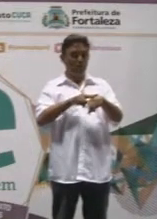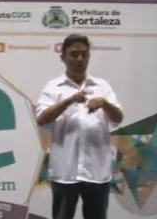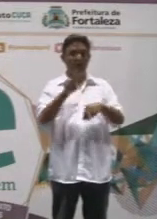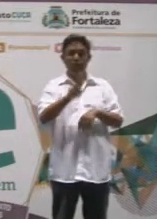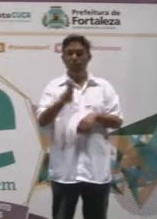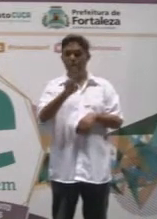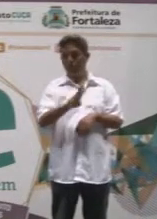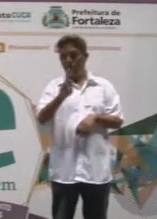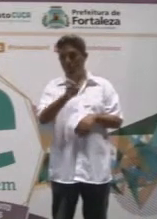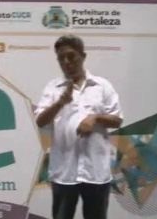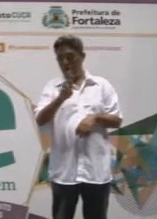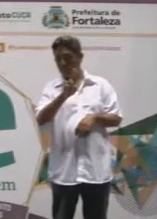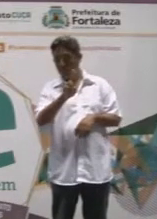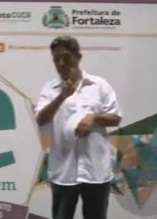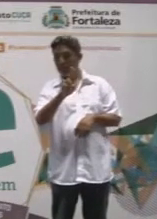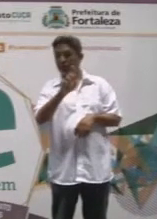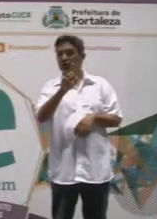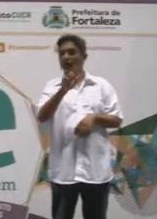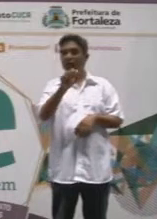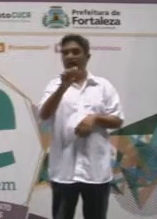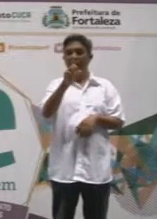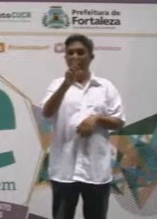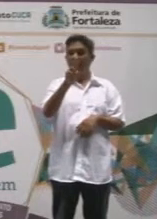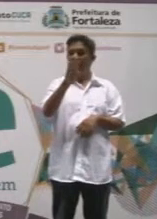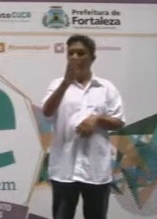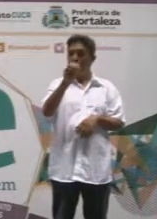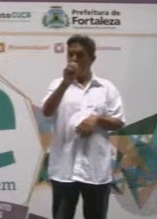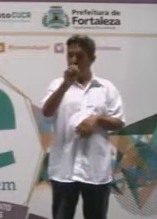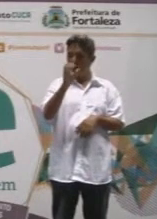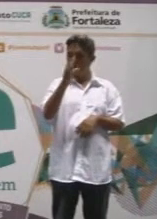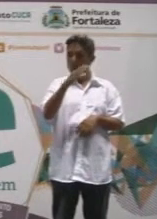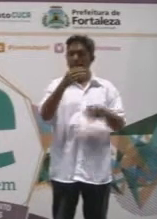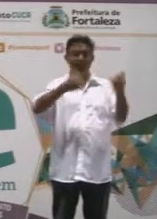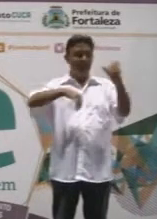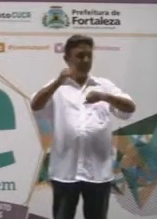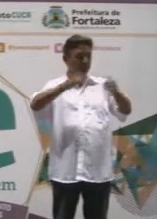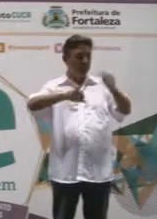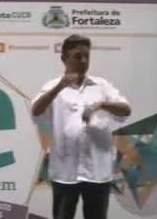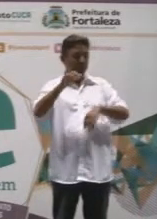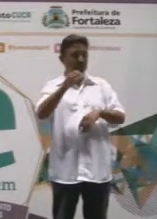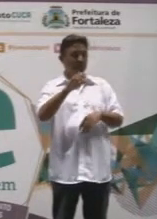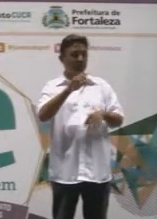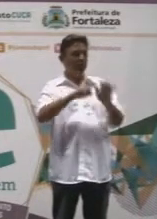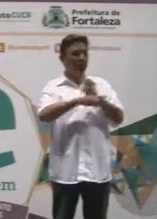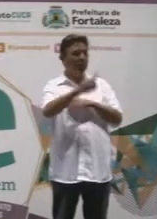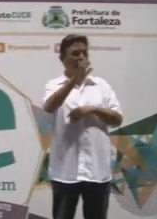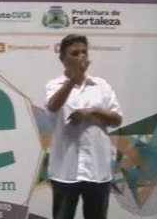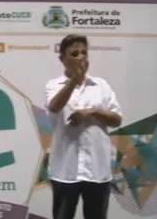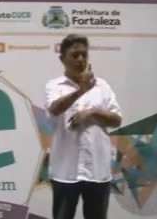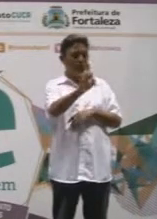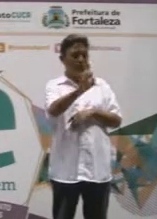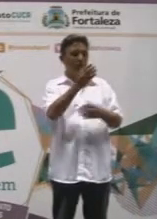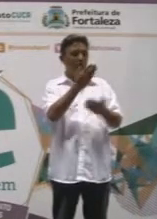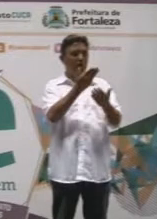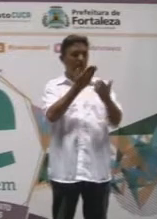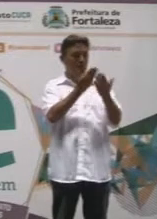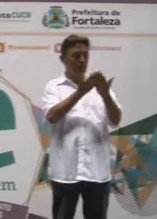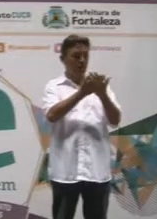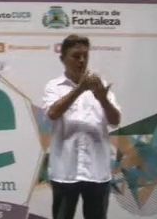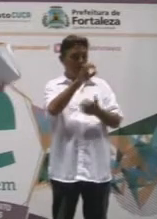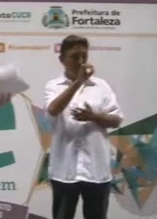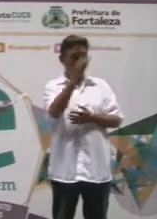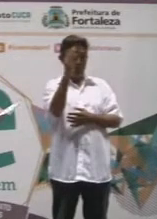utilização de adubos químicos. É a questão 1. Aula 10, questão